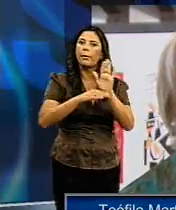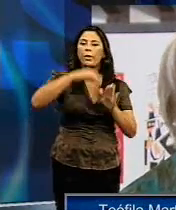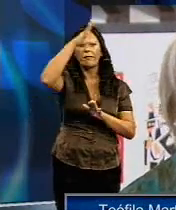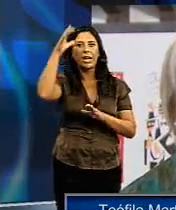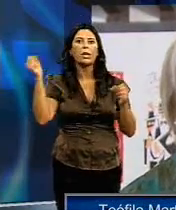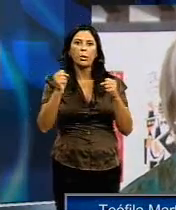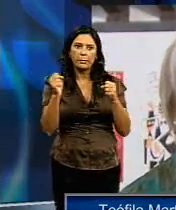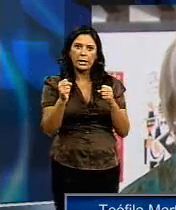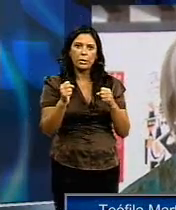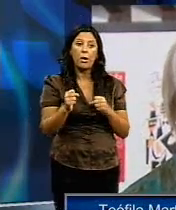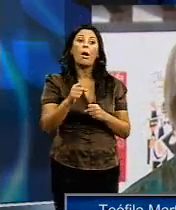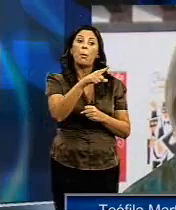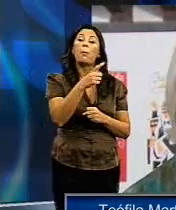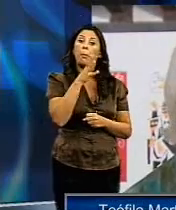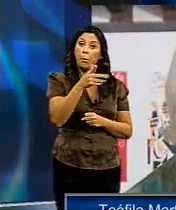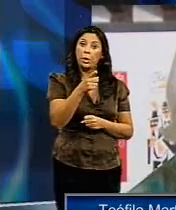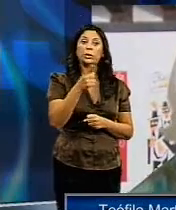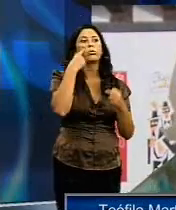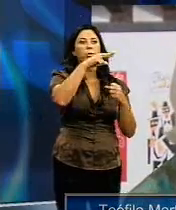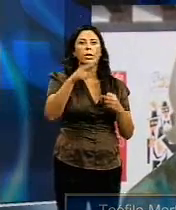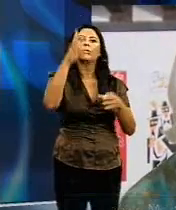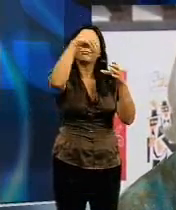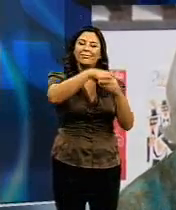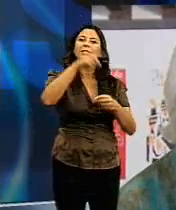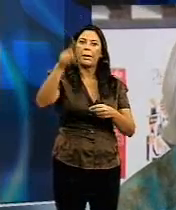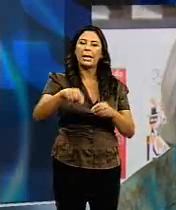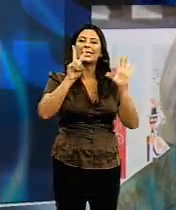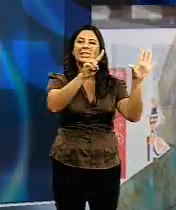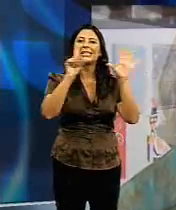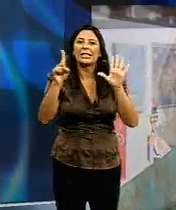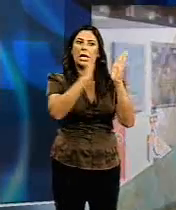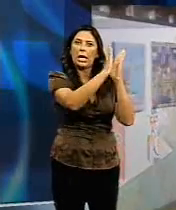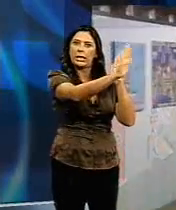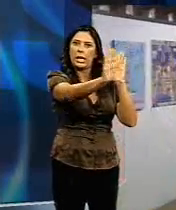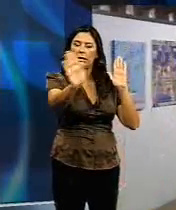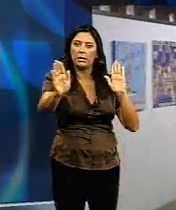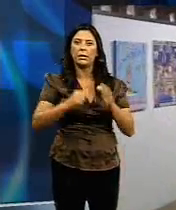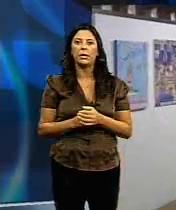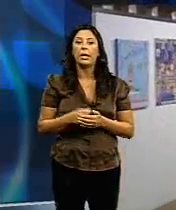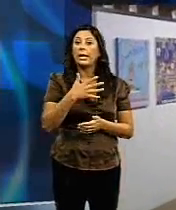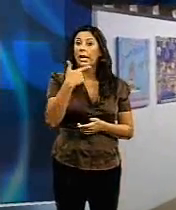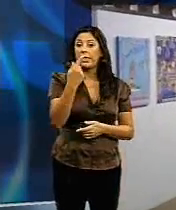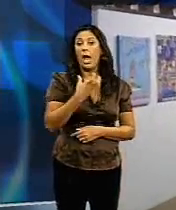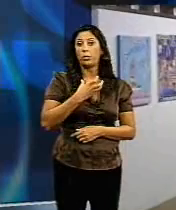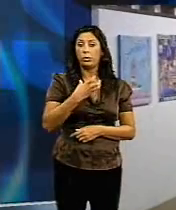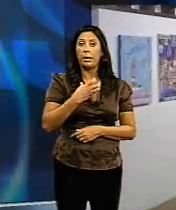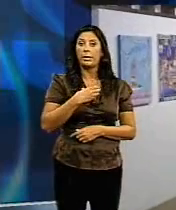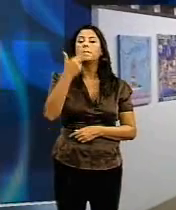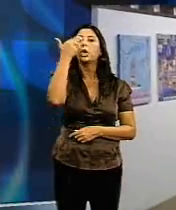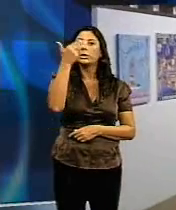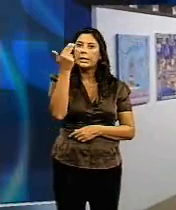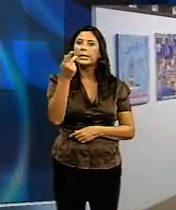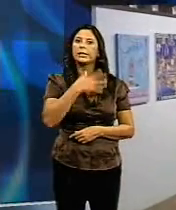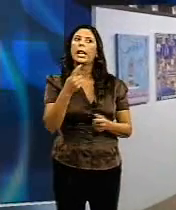haberlo expuesto aquí estas 76 obras, pues muestra el interés del Ayuntamiento por